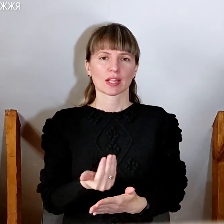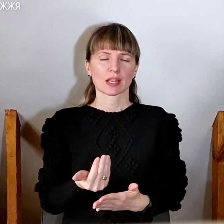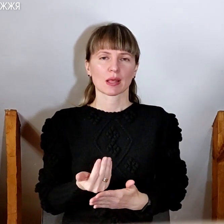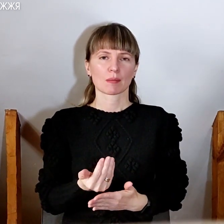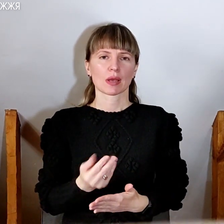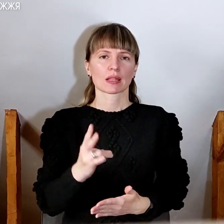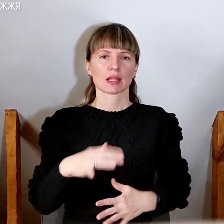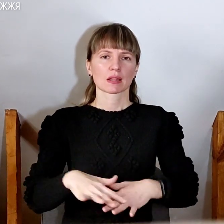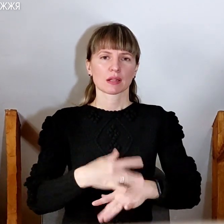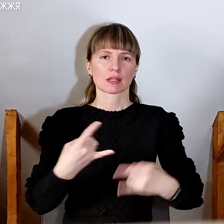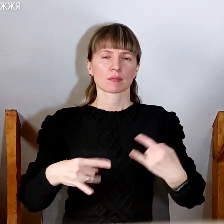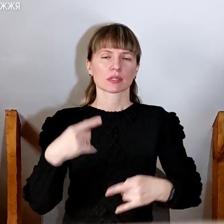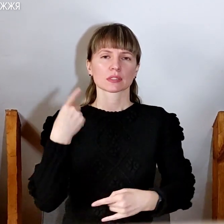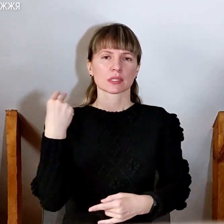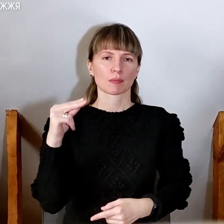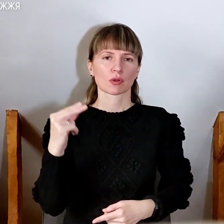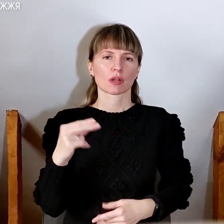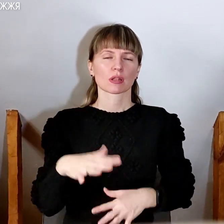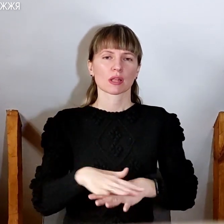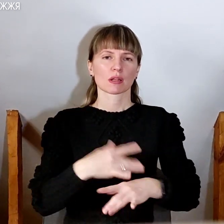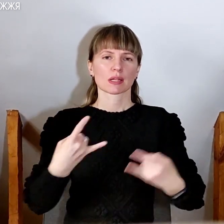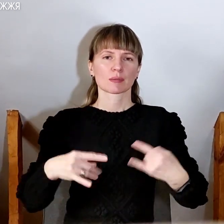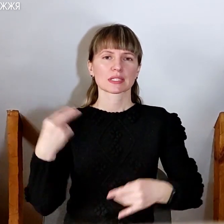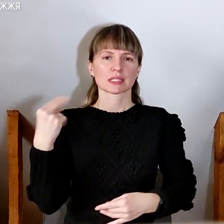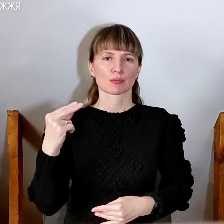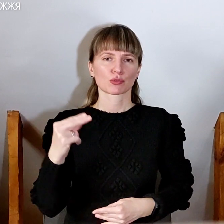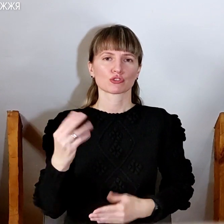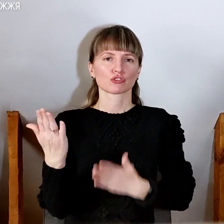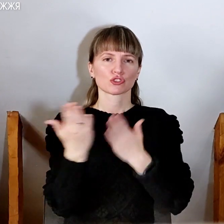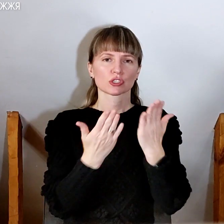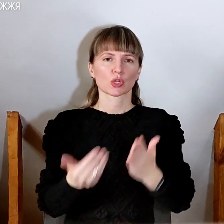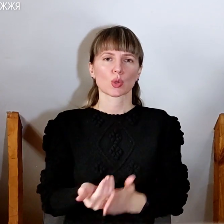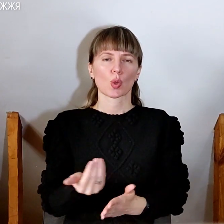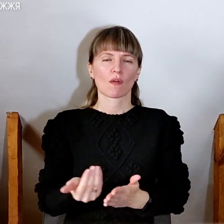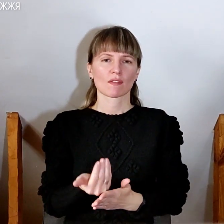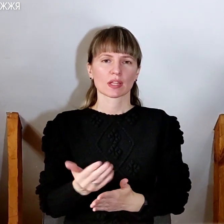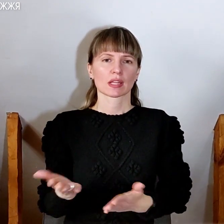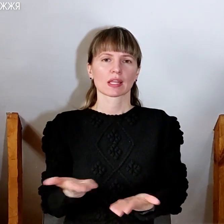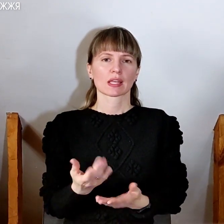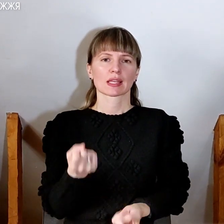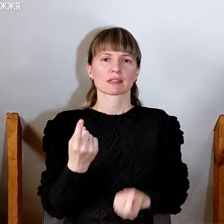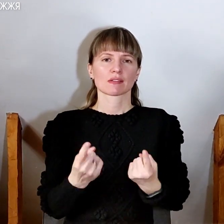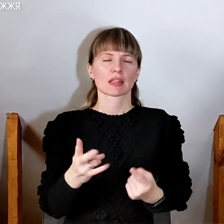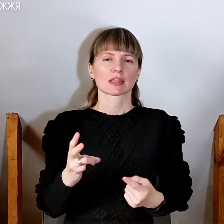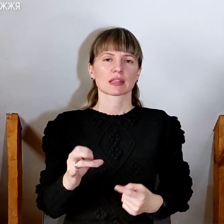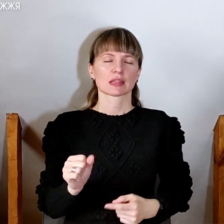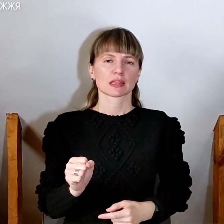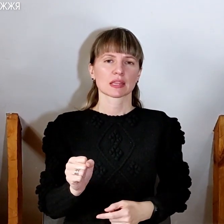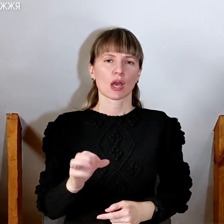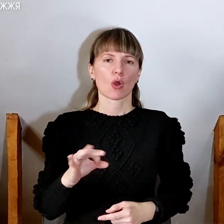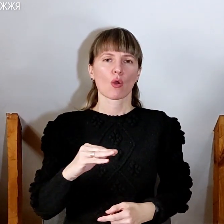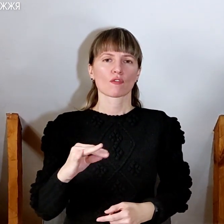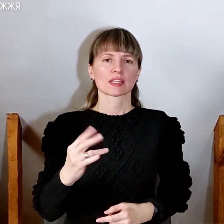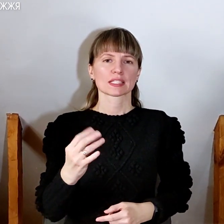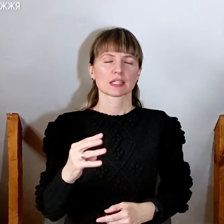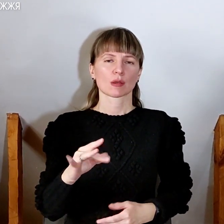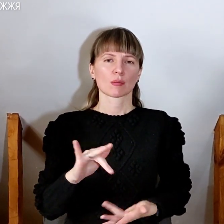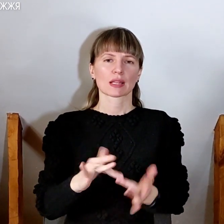на Суспільному мовнику, на Суспільному Запоріжжя. Читайте новини, які з'являються на офіційному інтернет-сайті Суспільного Запоріжжя,